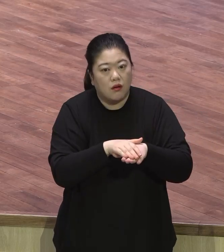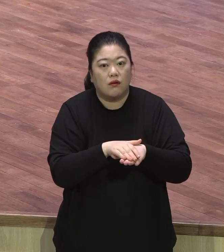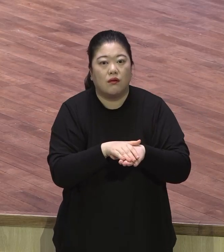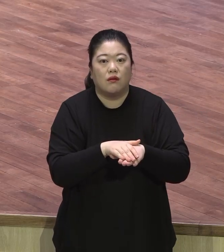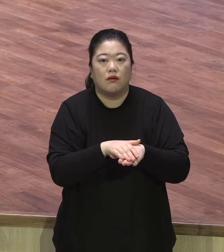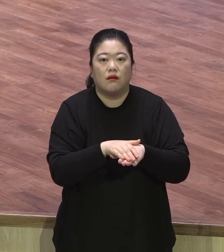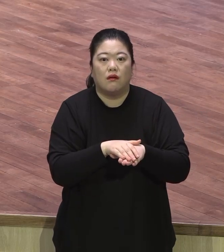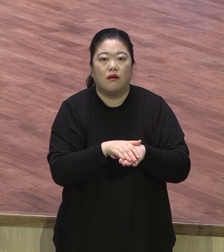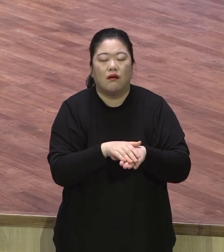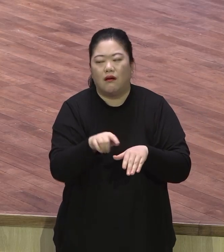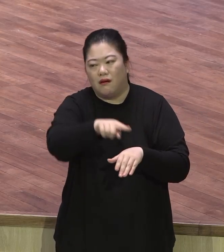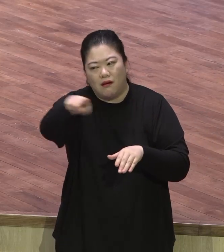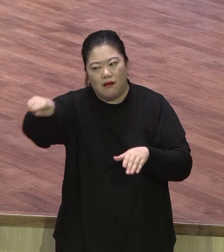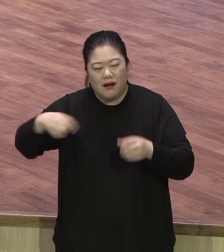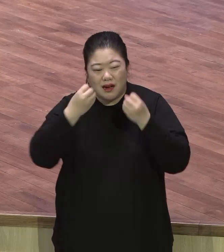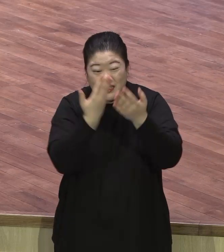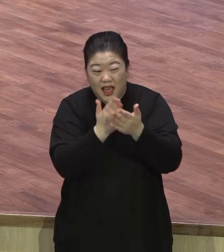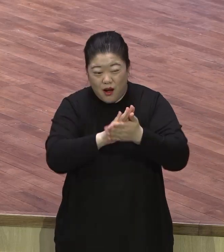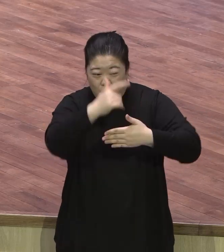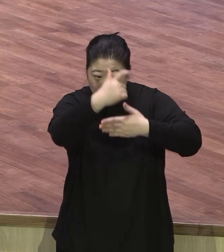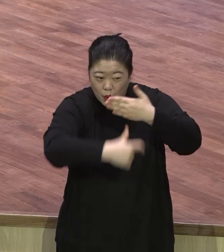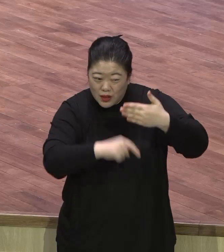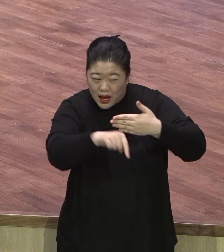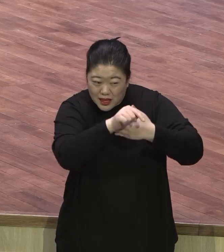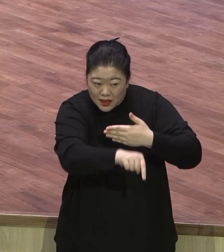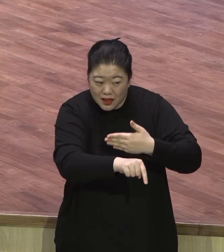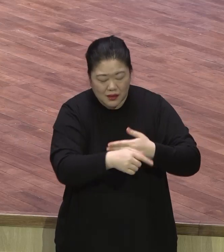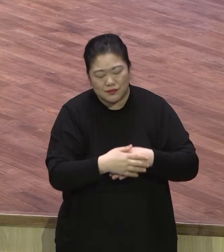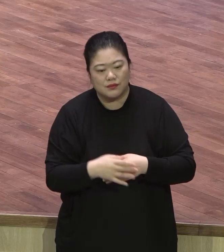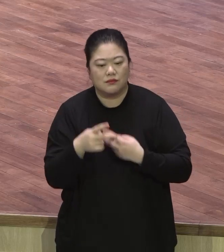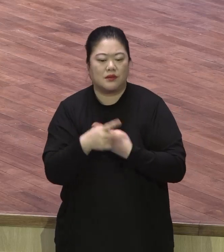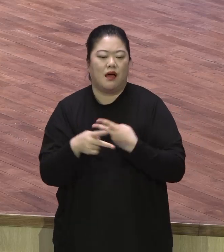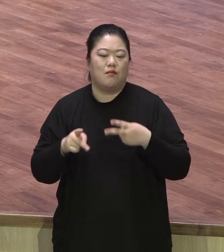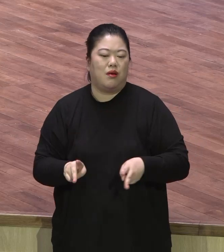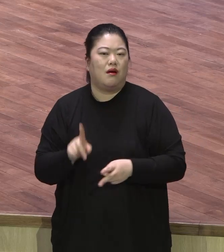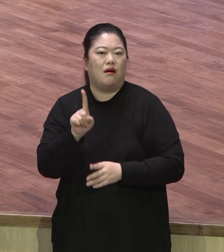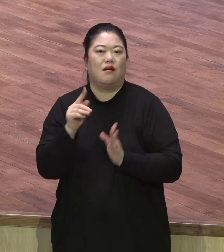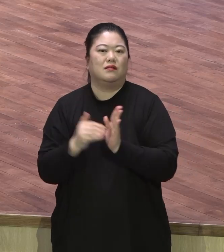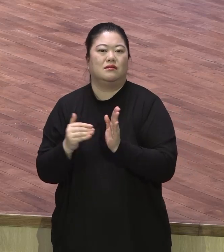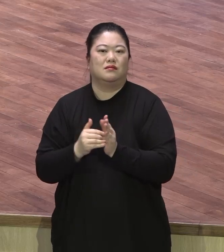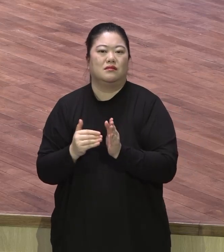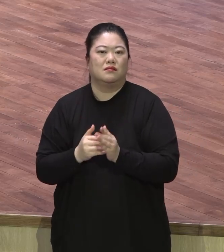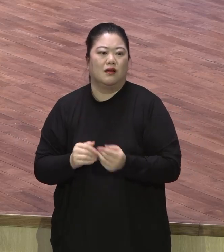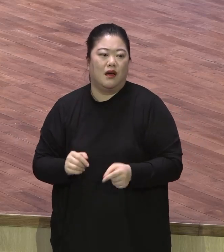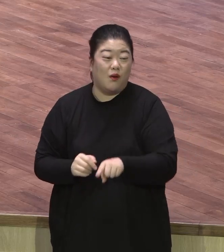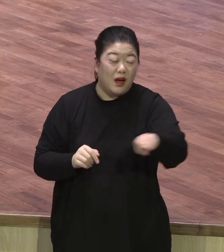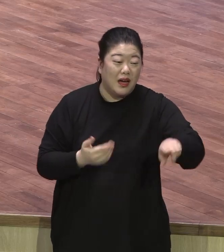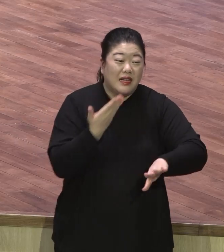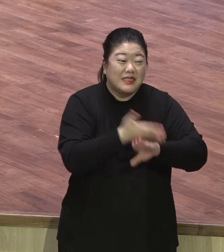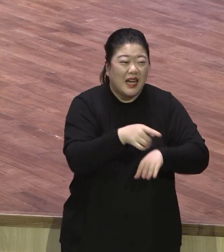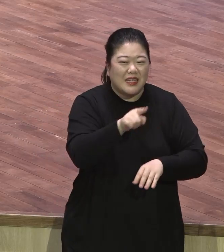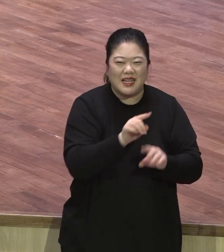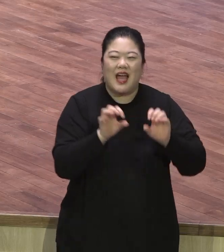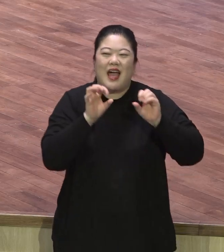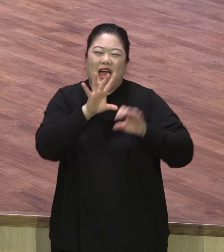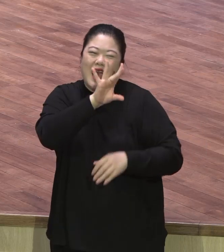따라가고 구행하고 집회하는 딸 그건 몰라도 교회가 가서 전부 다 그렇게 캠프 팀을 가는데 제가 못 들어가서